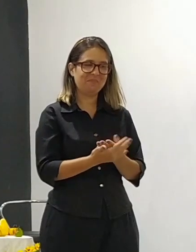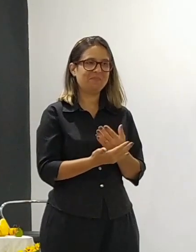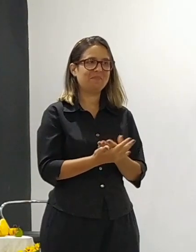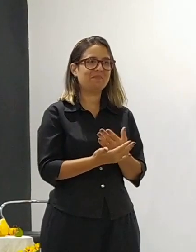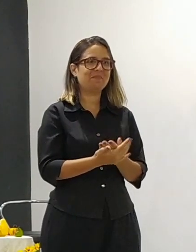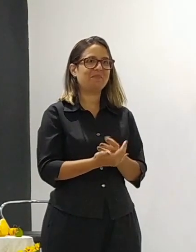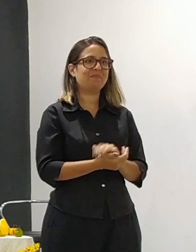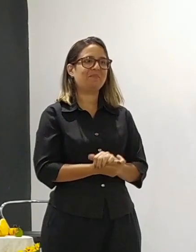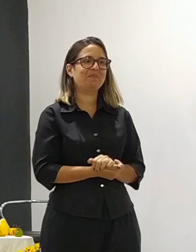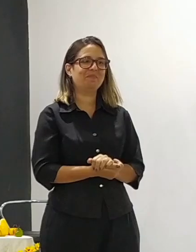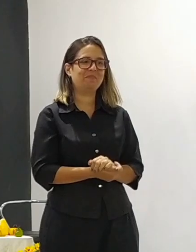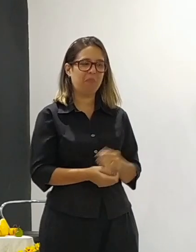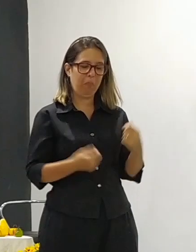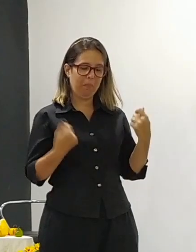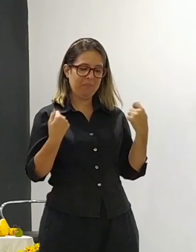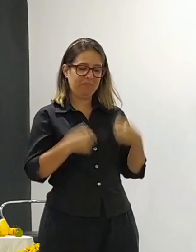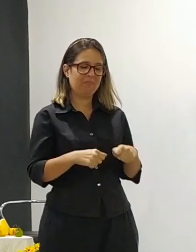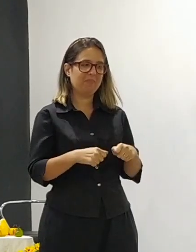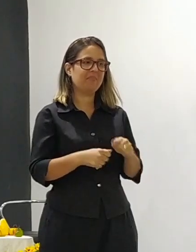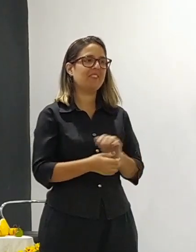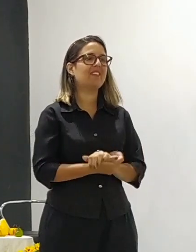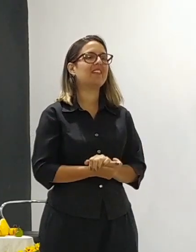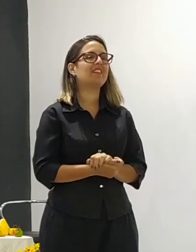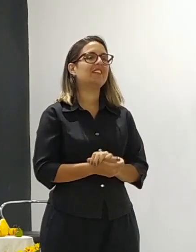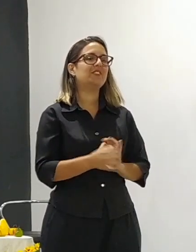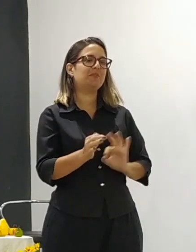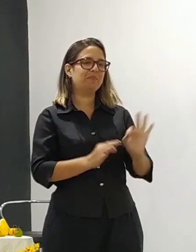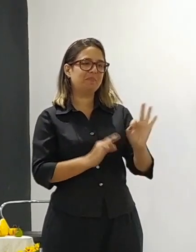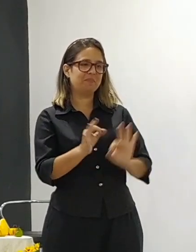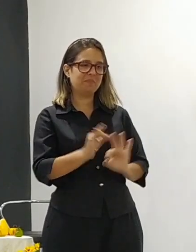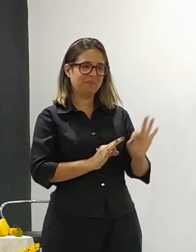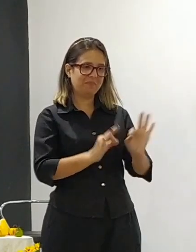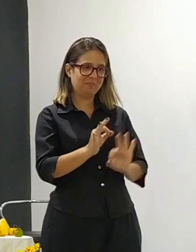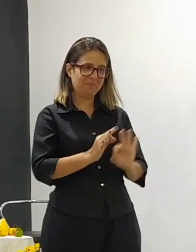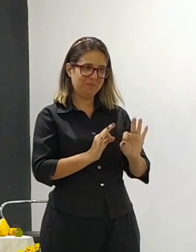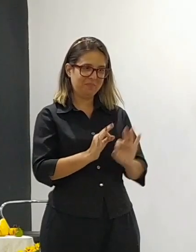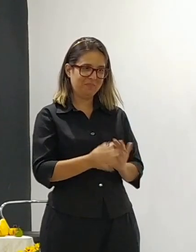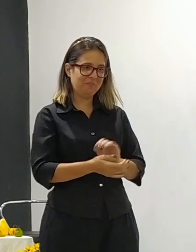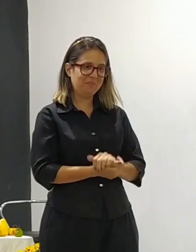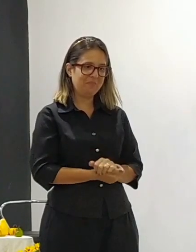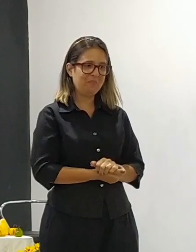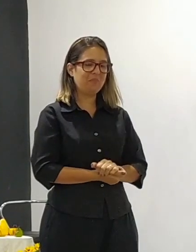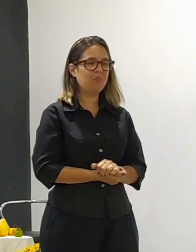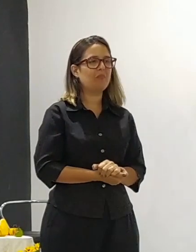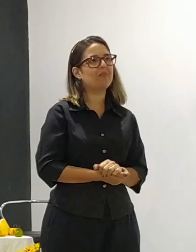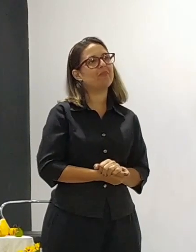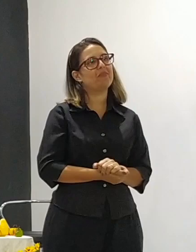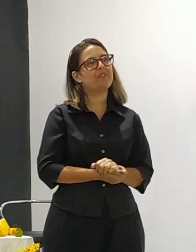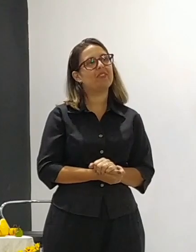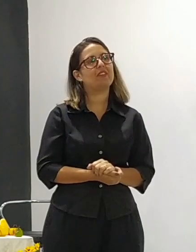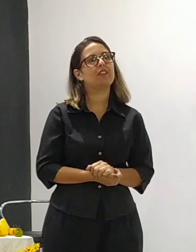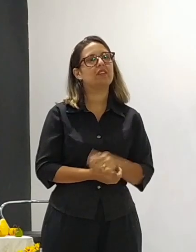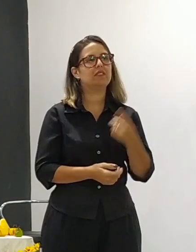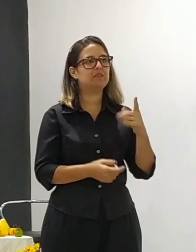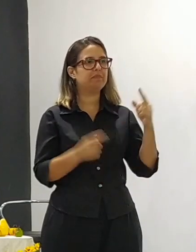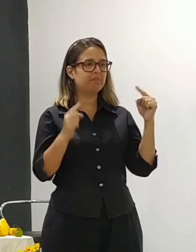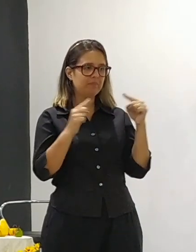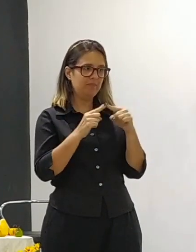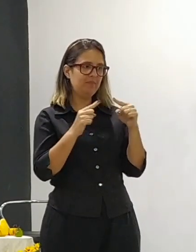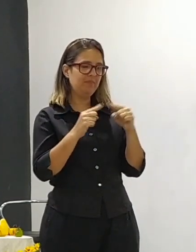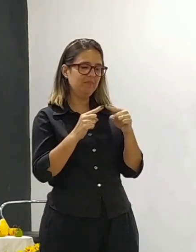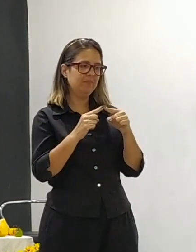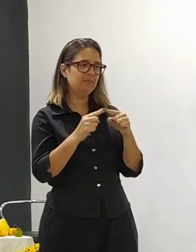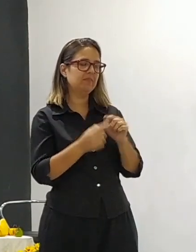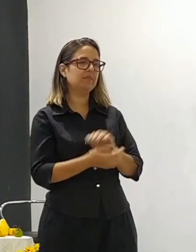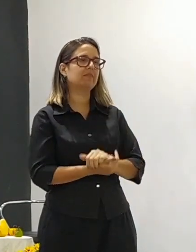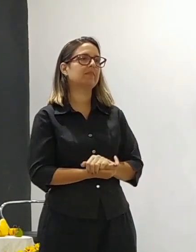Bíblia, se capacitar, se preparar para cumprir a sua missão. Você